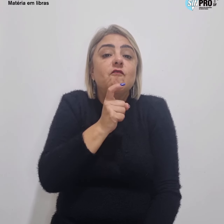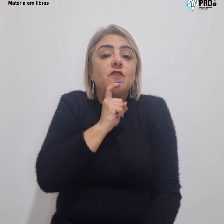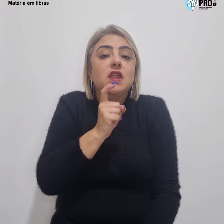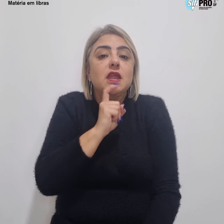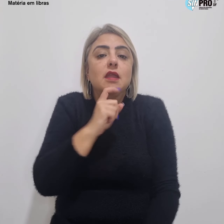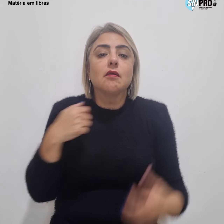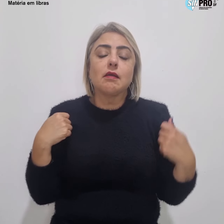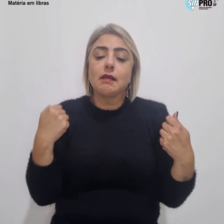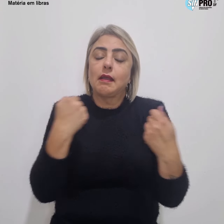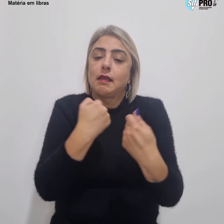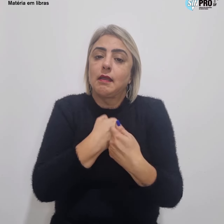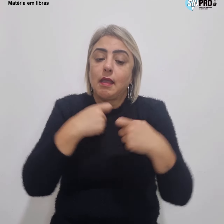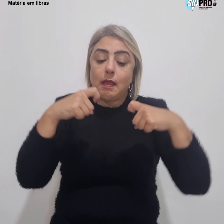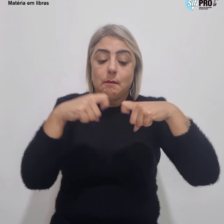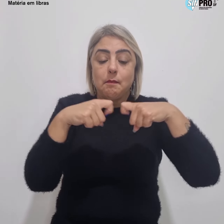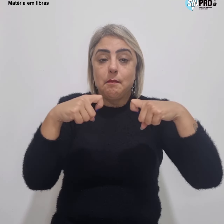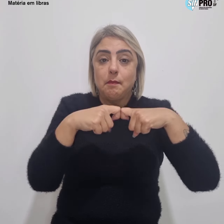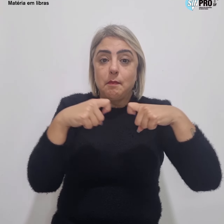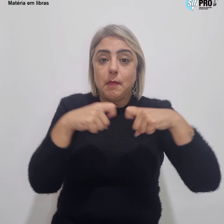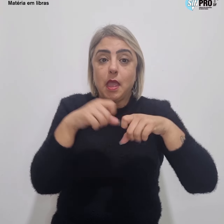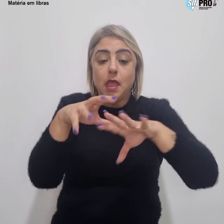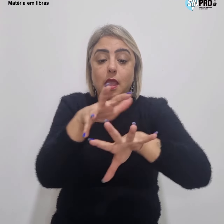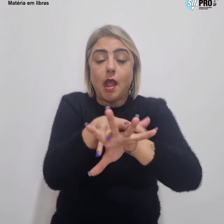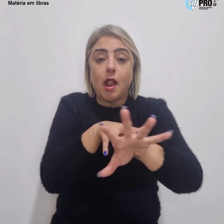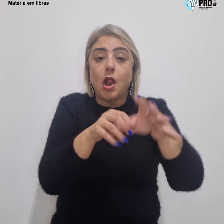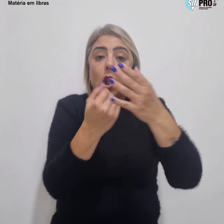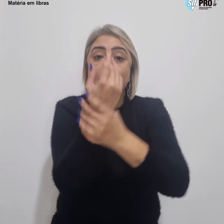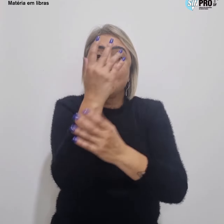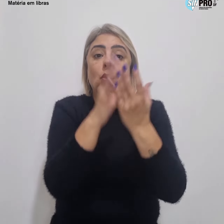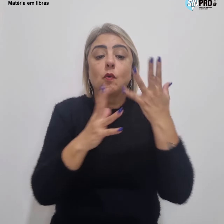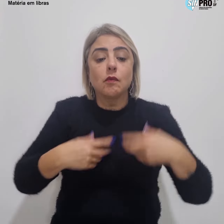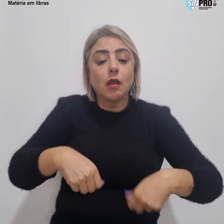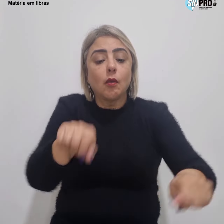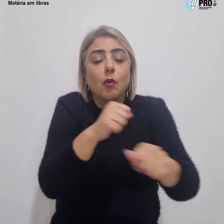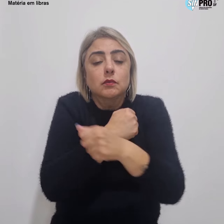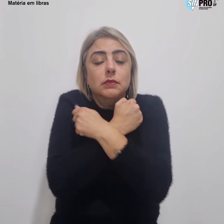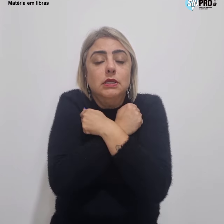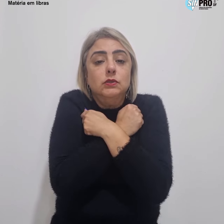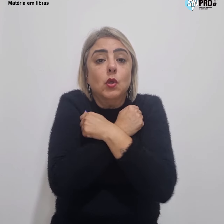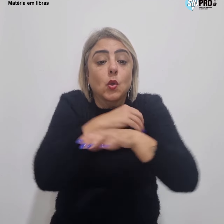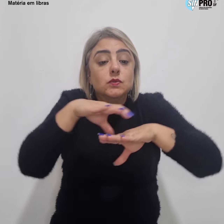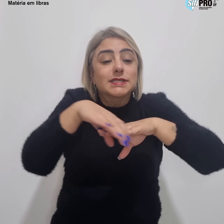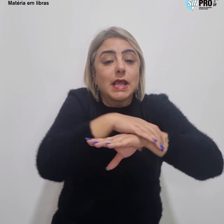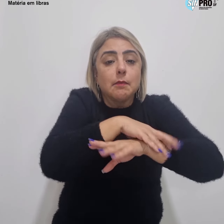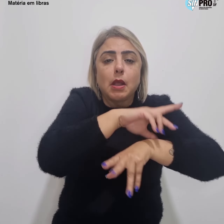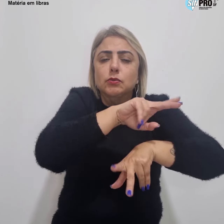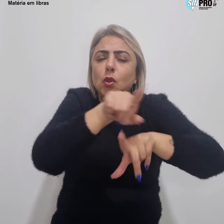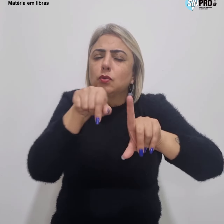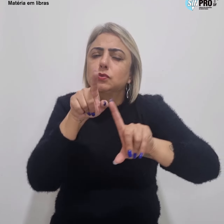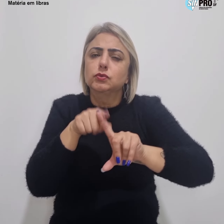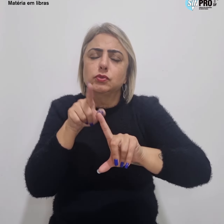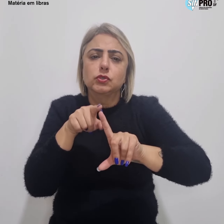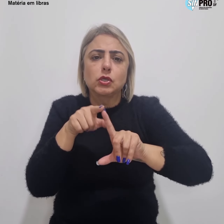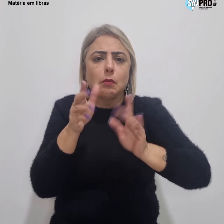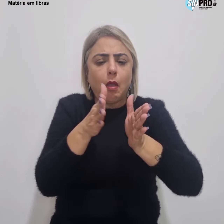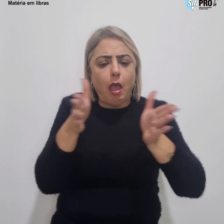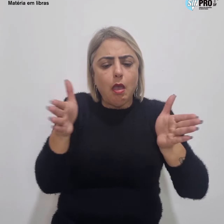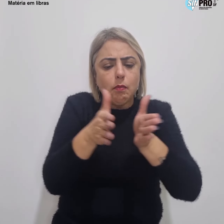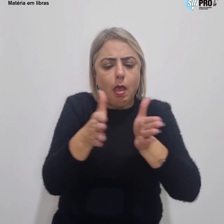casacos, meias, luvas, cobertores, sapatos de todo tipo e tamanho para